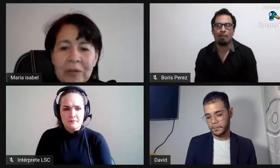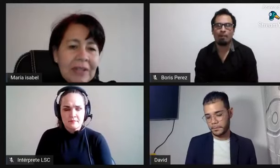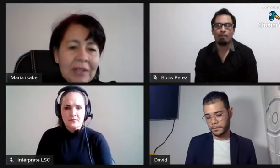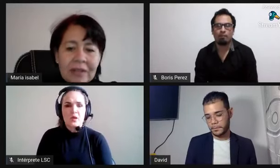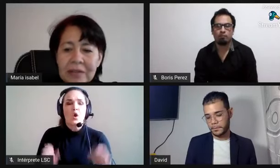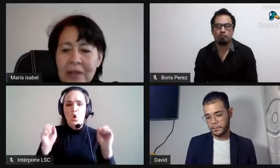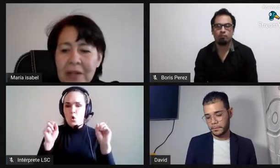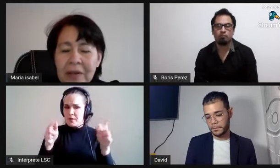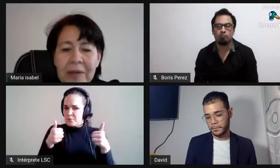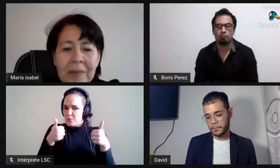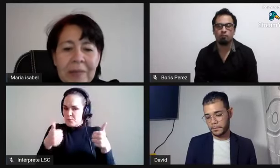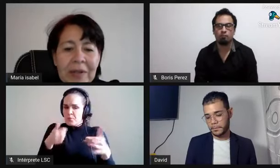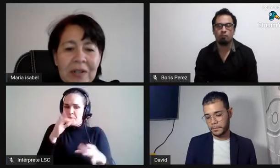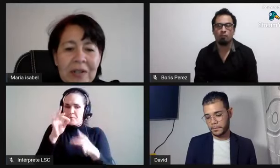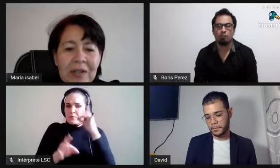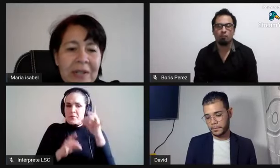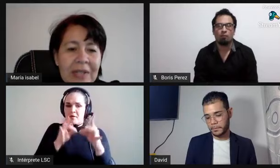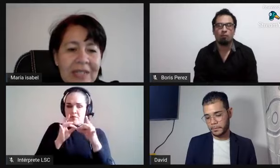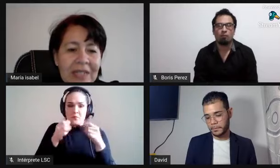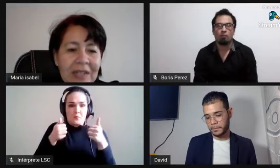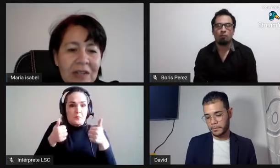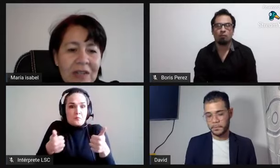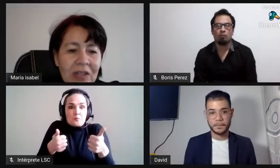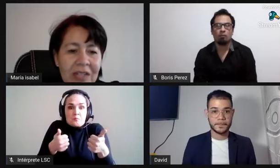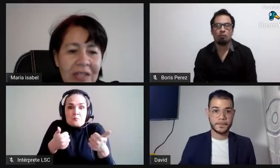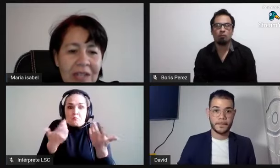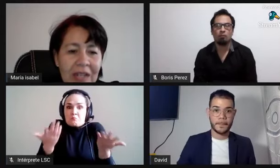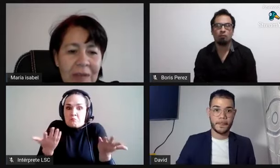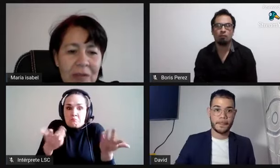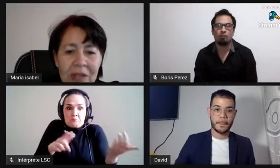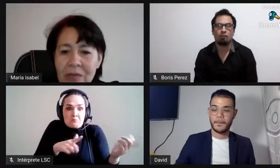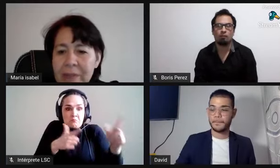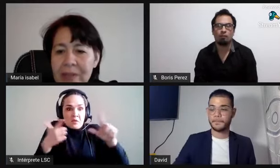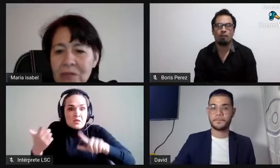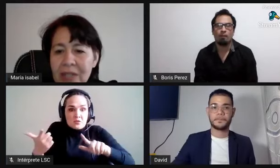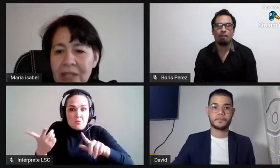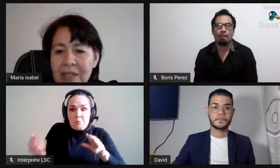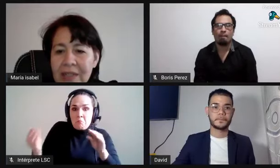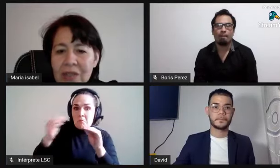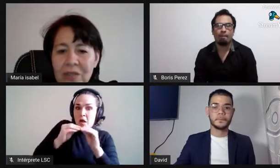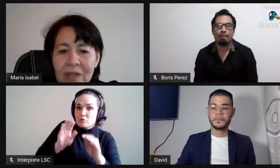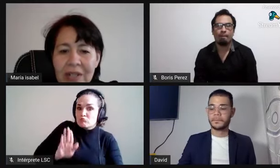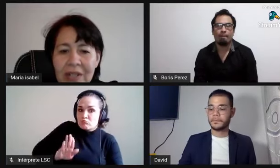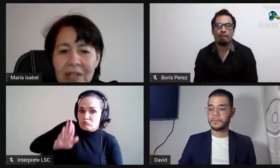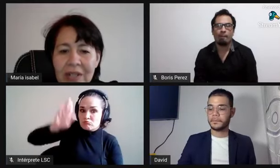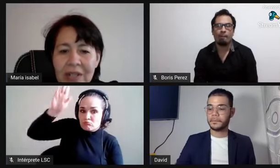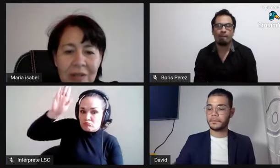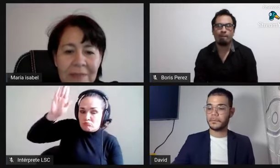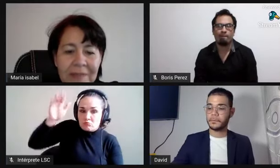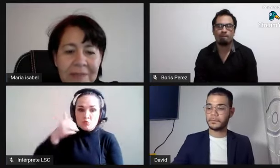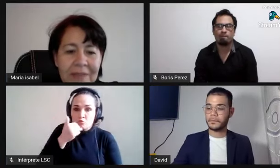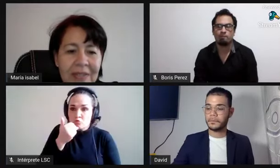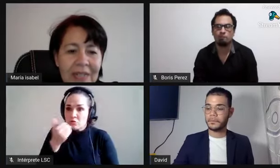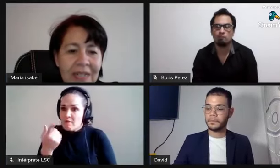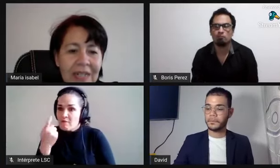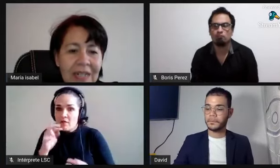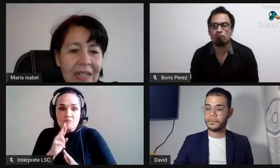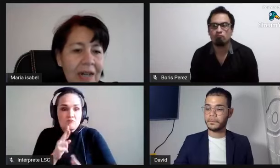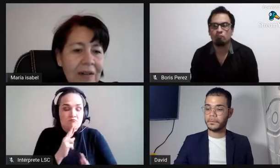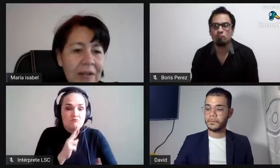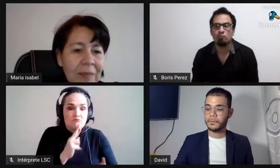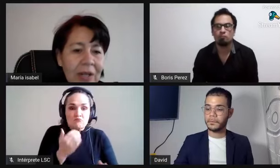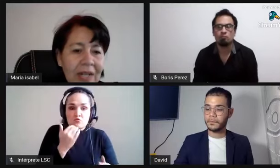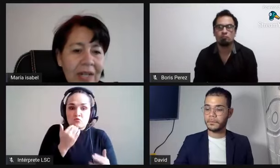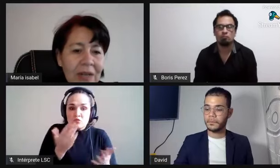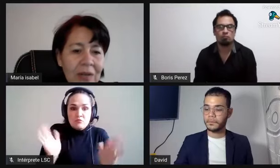Ah, bueno, perfecto. Bueno, muy bien. Sí, no sé si tengamos alguna pregunta que yo no haya alcanzado